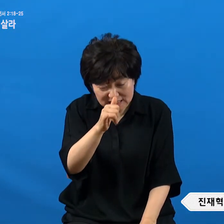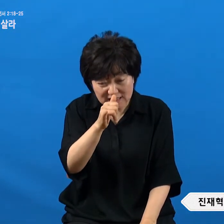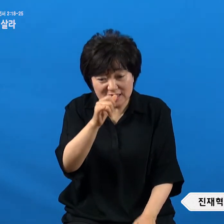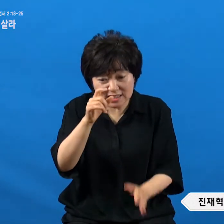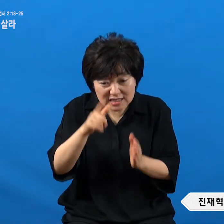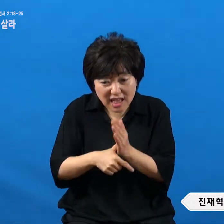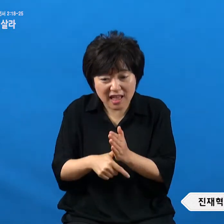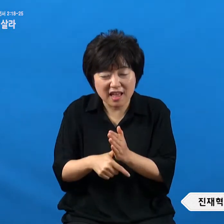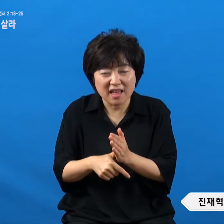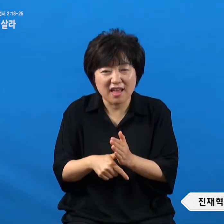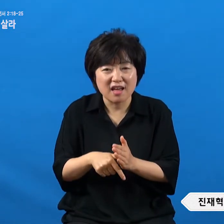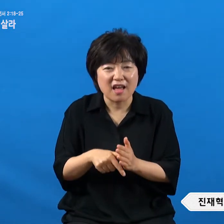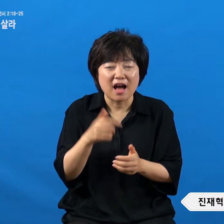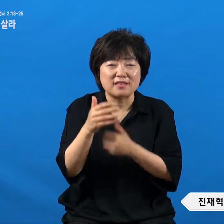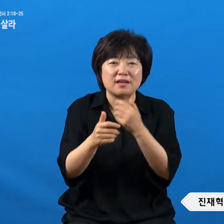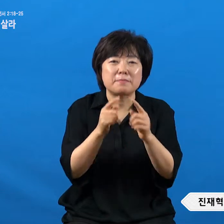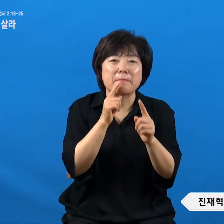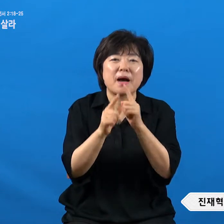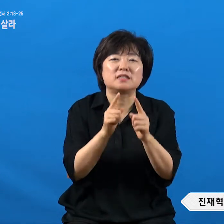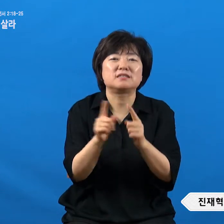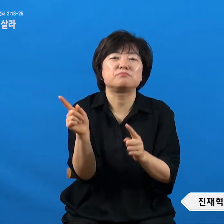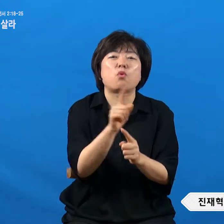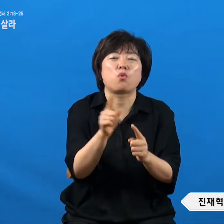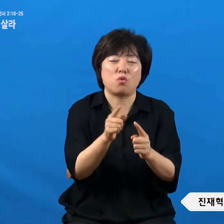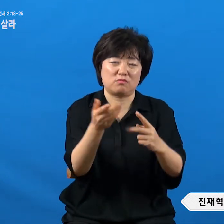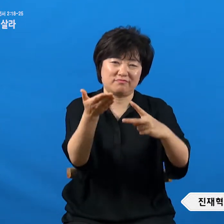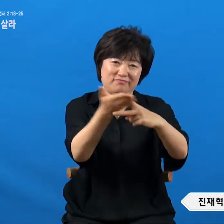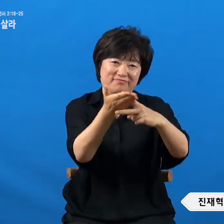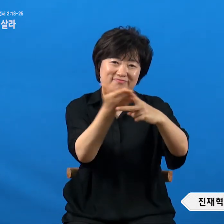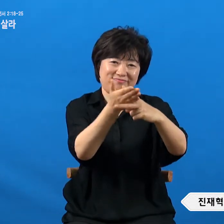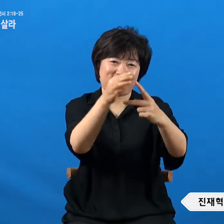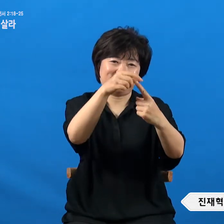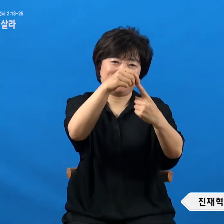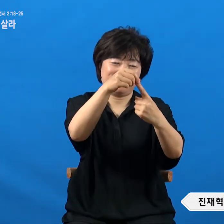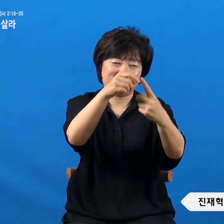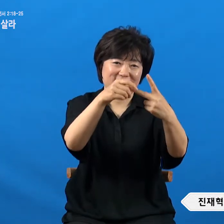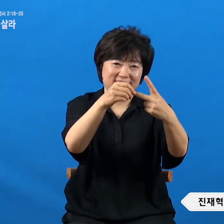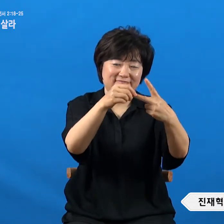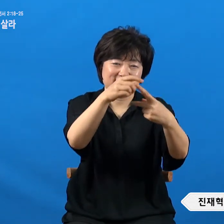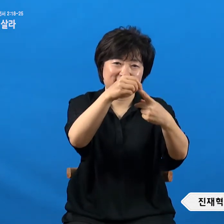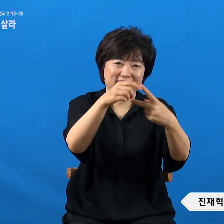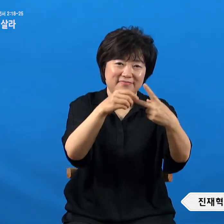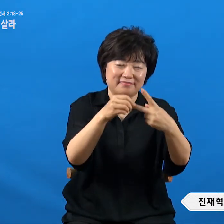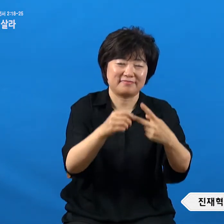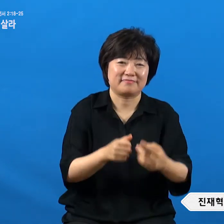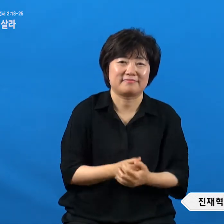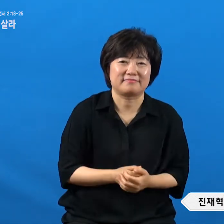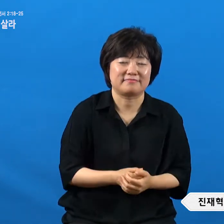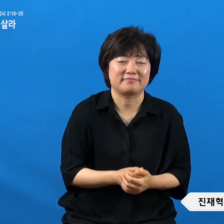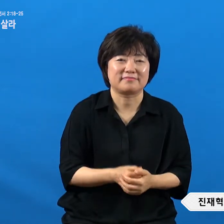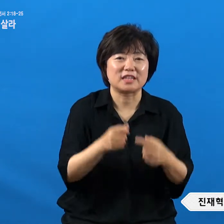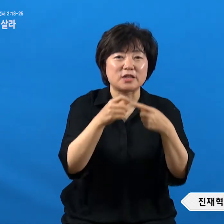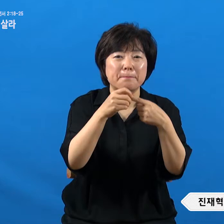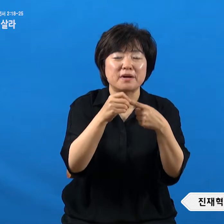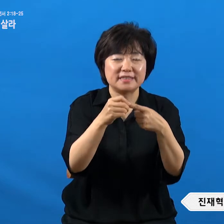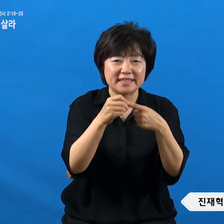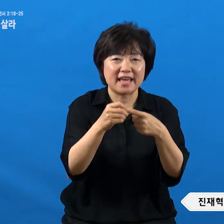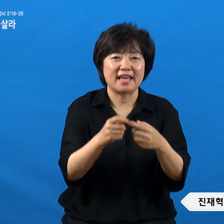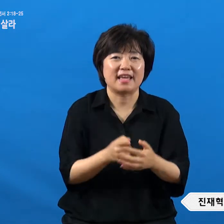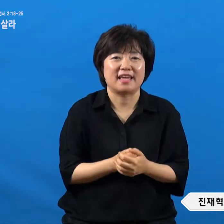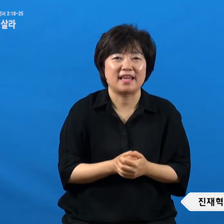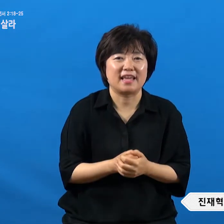그런 자들을 향한 하나님의 말씀 두 가지 우리로 하여금 생각해 하십니다.